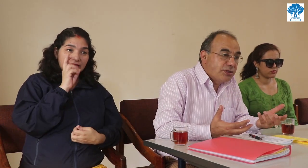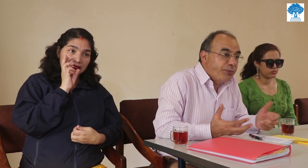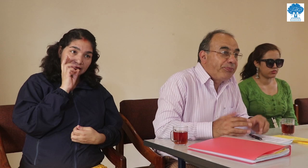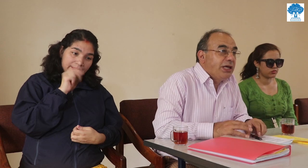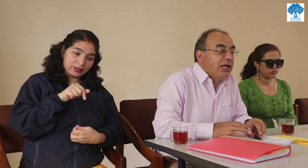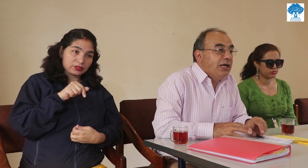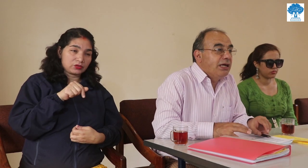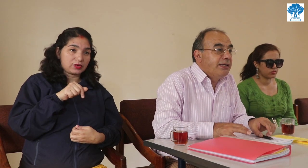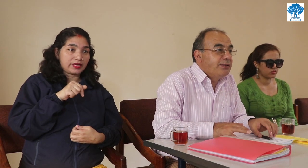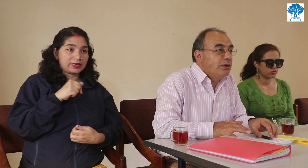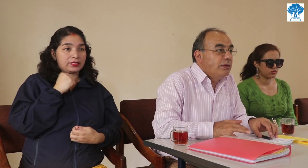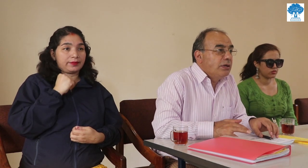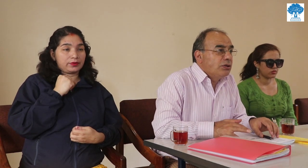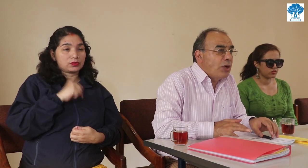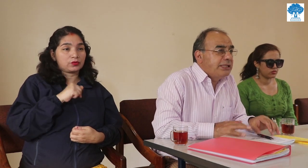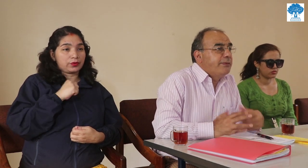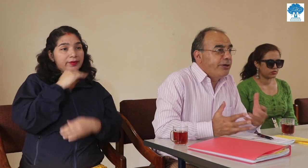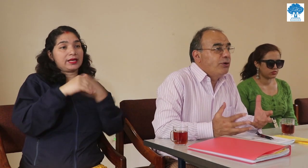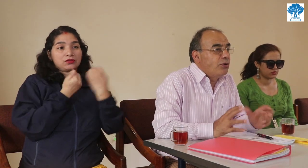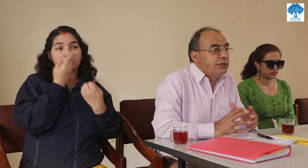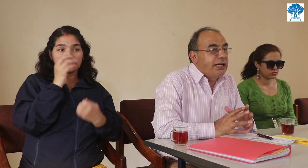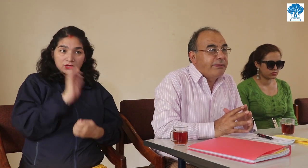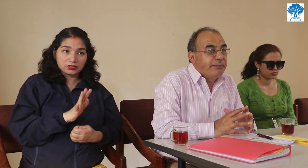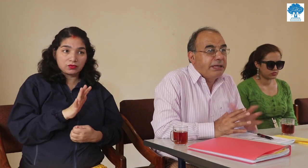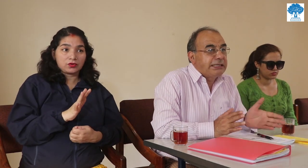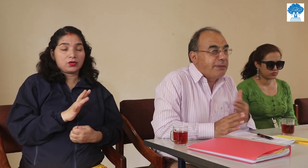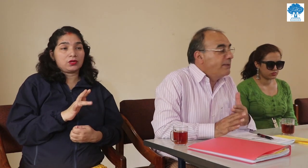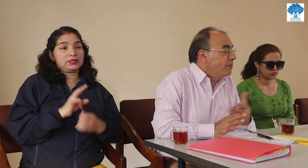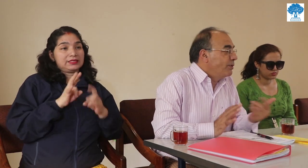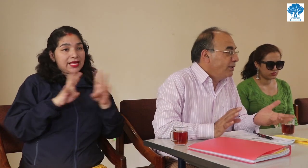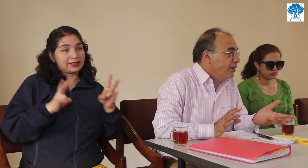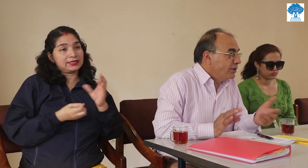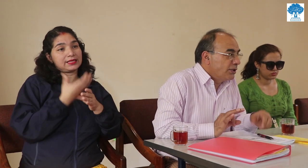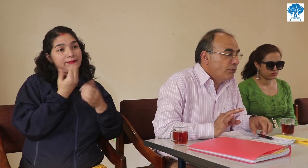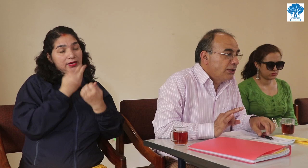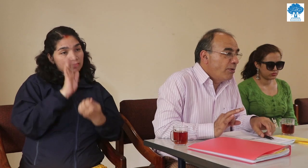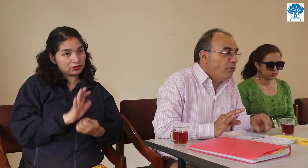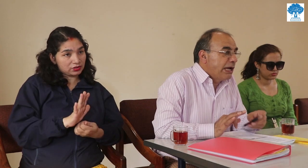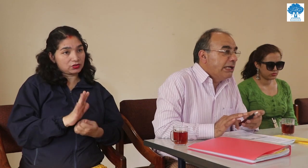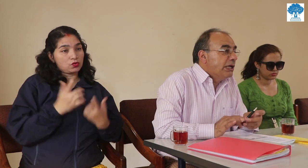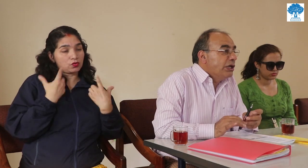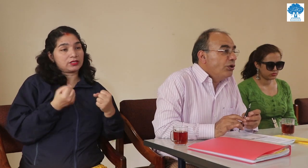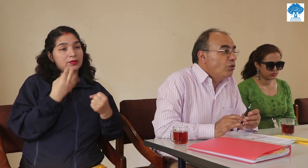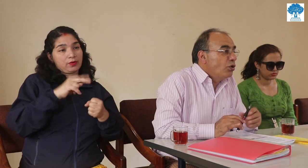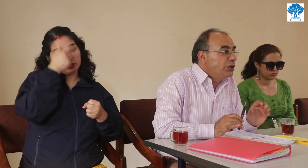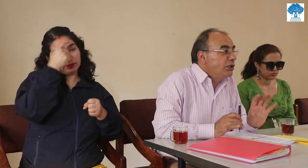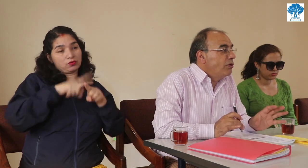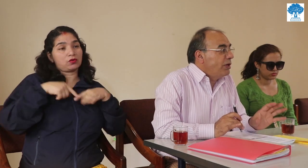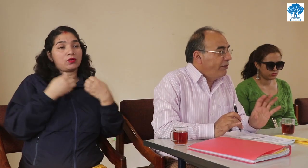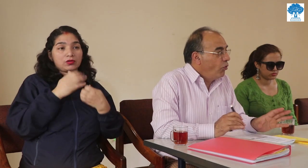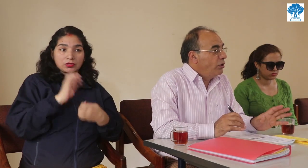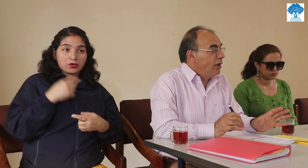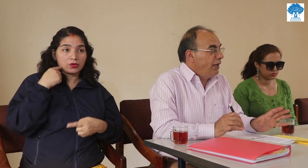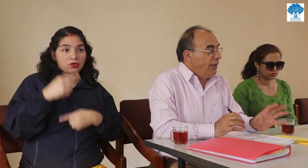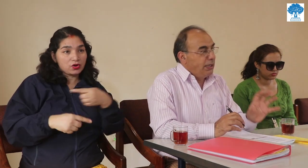गर्न सक्छौँ र स्वास्थ्यमा भइरहेको खर्चलाई हामीले विकासमा परिवर्तन गर्न सक्छौँ. त्यसो भएको हुनाले यो कन्टिन्यू